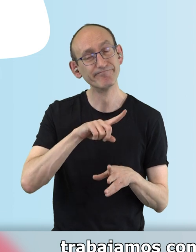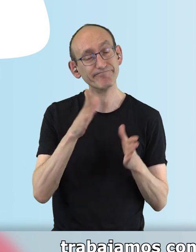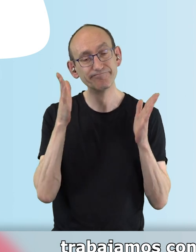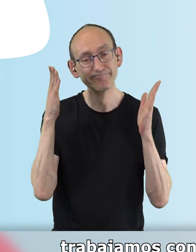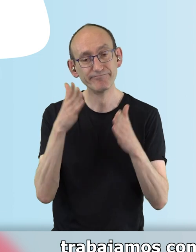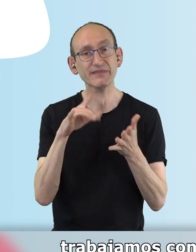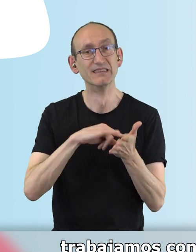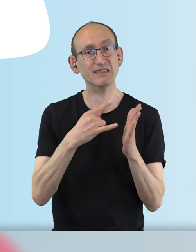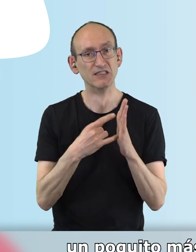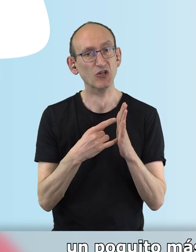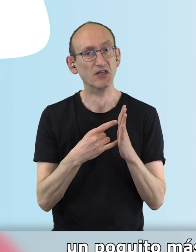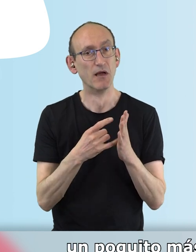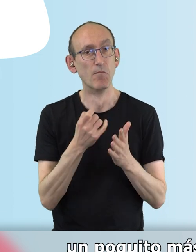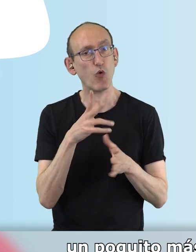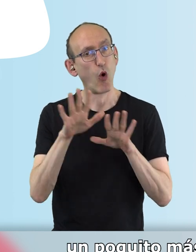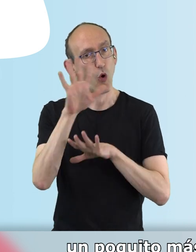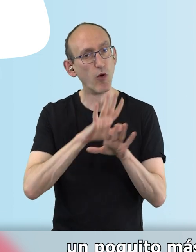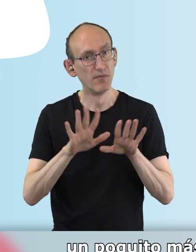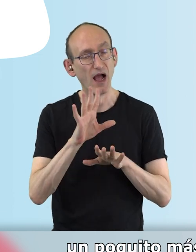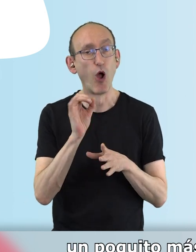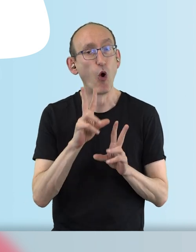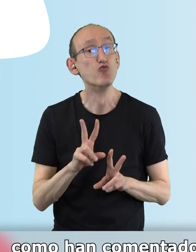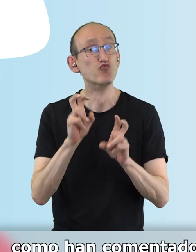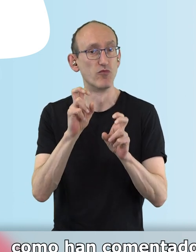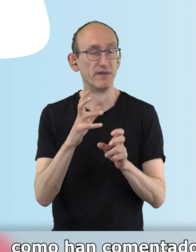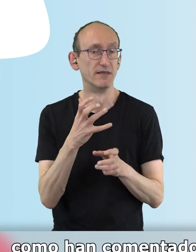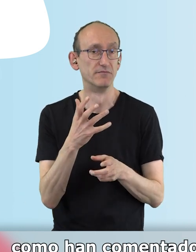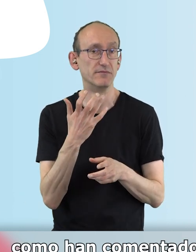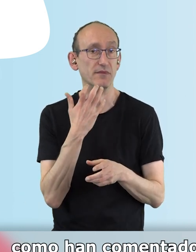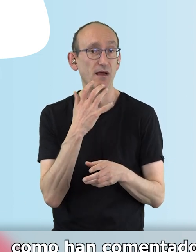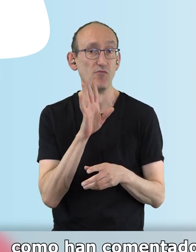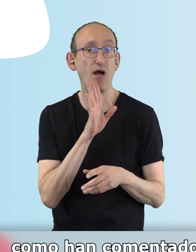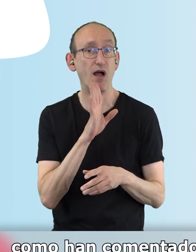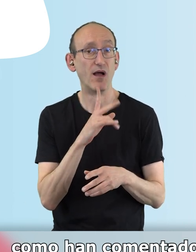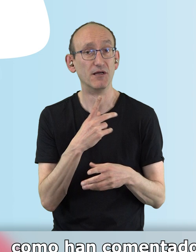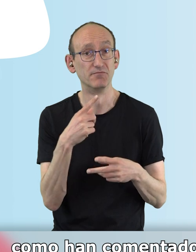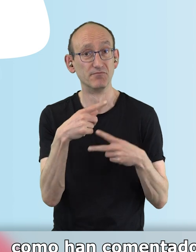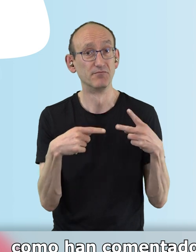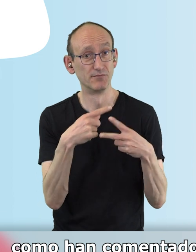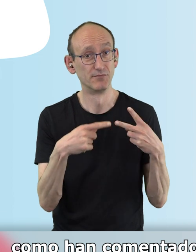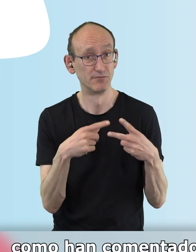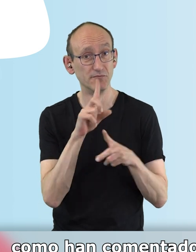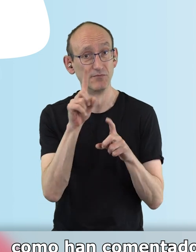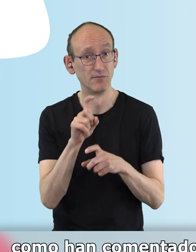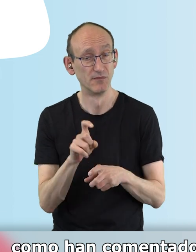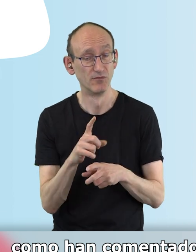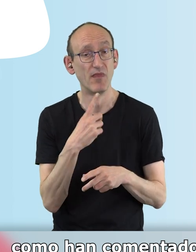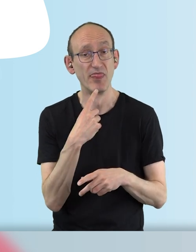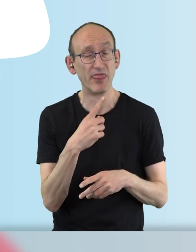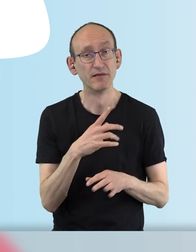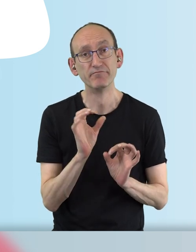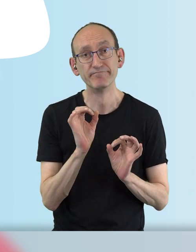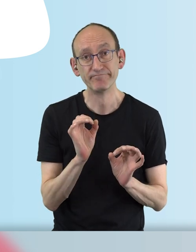trabajamos con tecnologías que pueden ser un poquito más complejas o más novedosas, como han comentado en las anteriores preguntas mis compañeros,